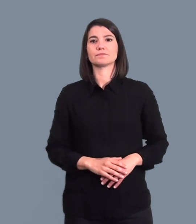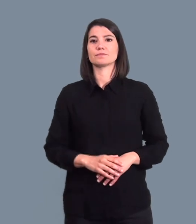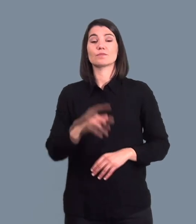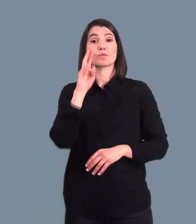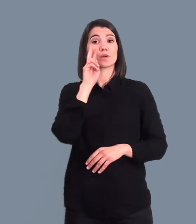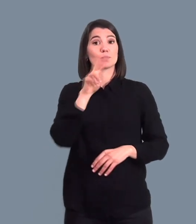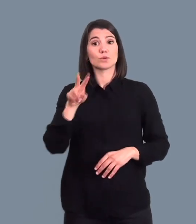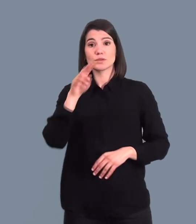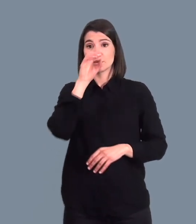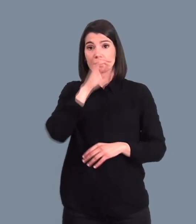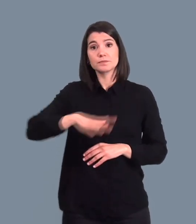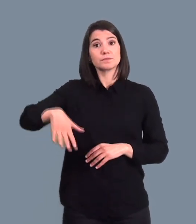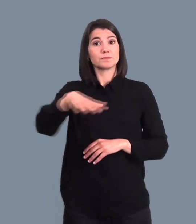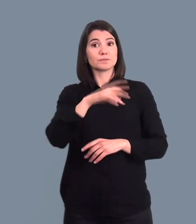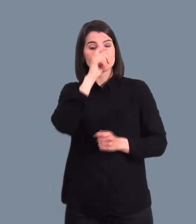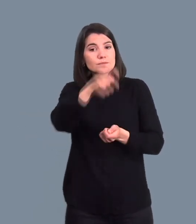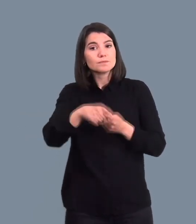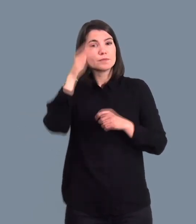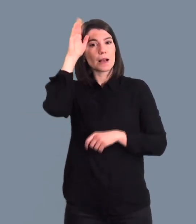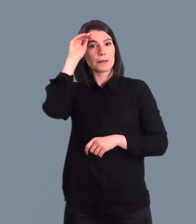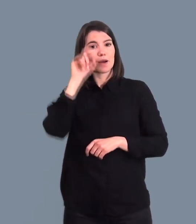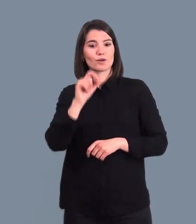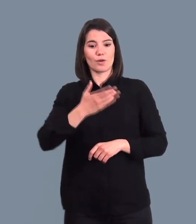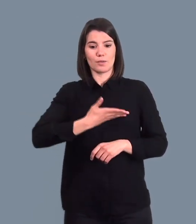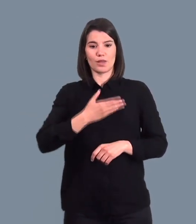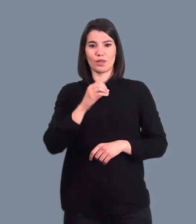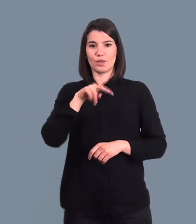Agro-Museu Municipal, Dona Julinha.